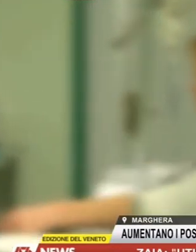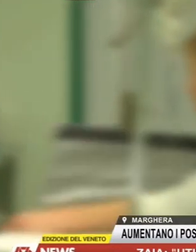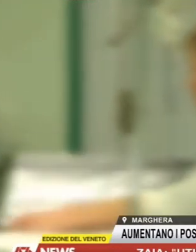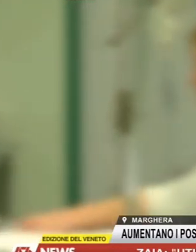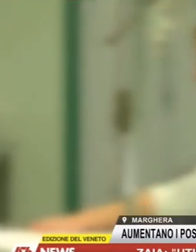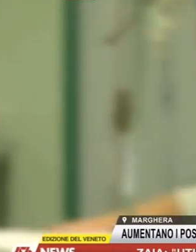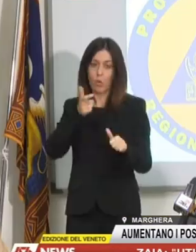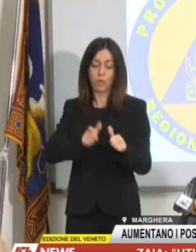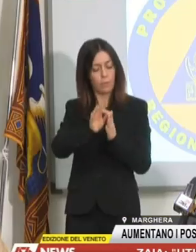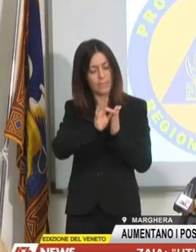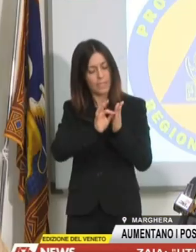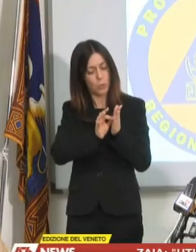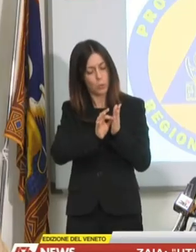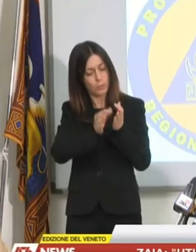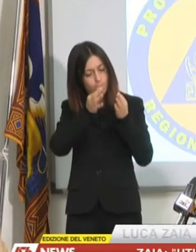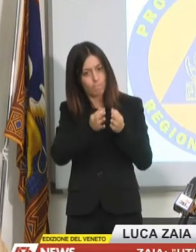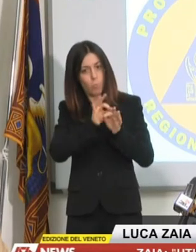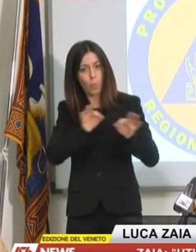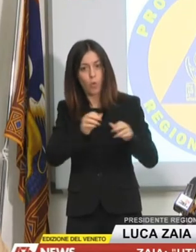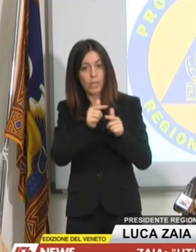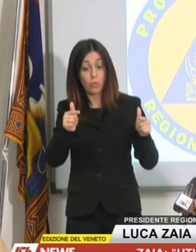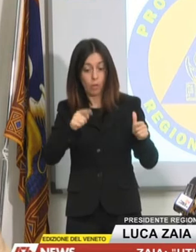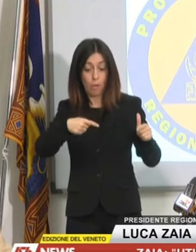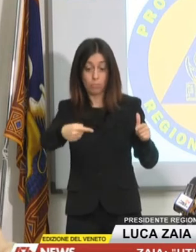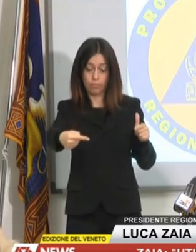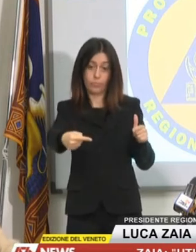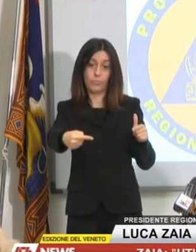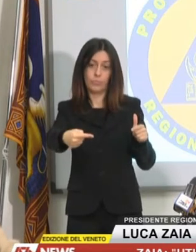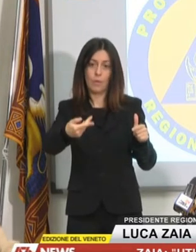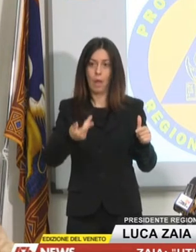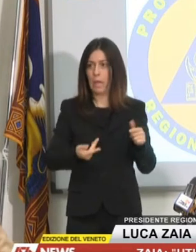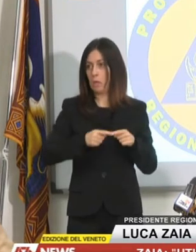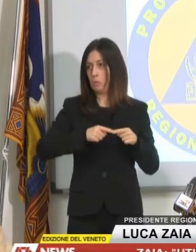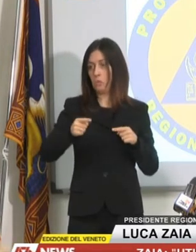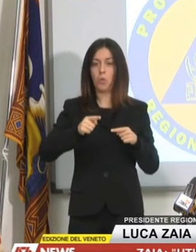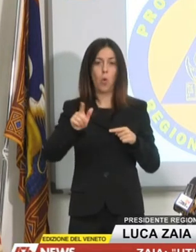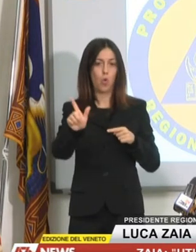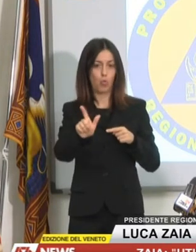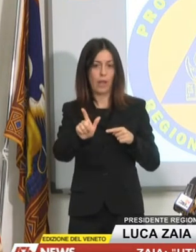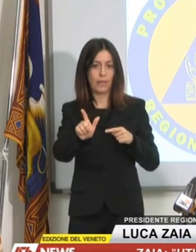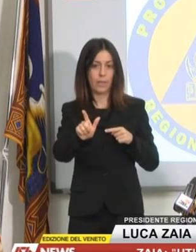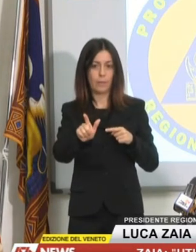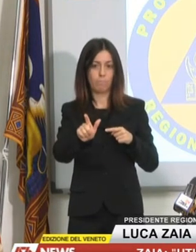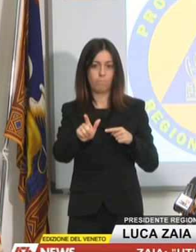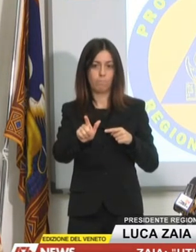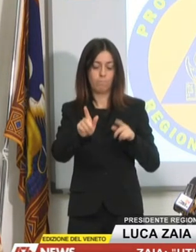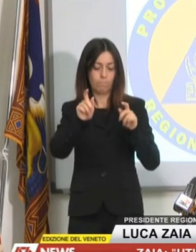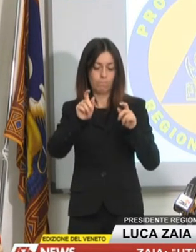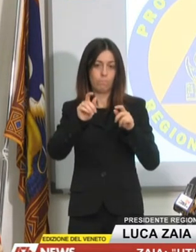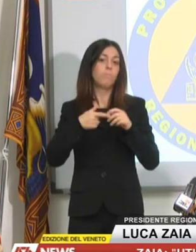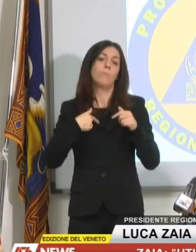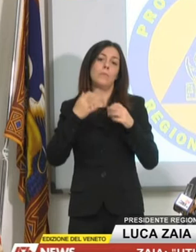prendere contromisure. Nei prossimi giorni, da qui a lunedì, emetterò